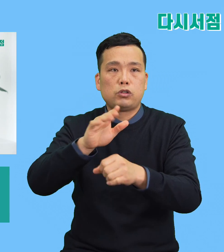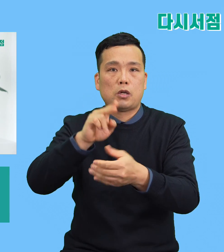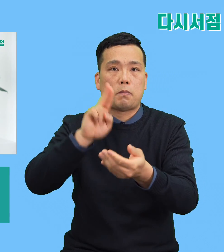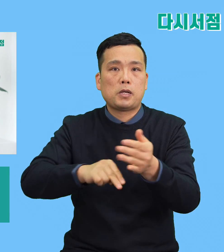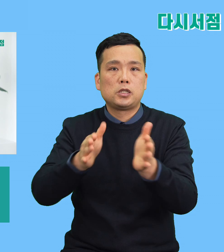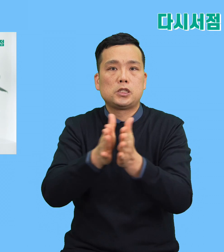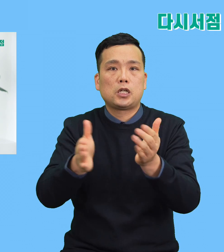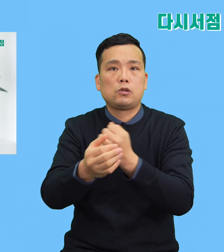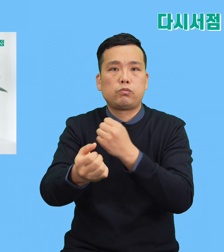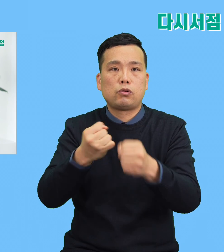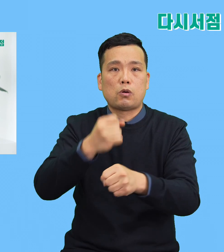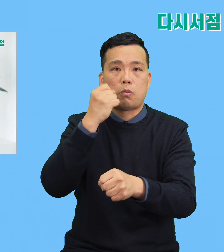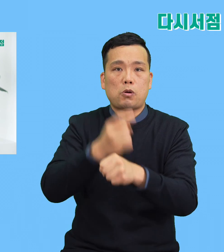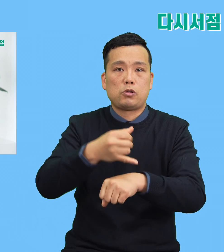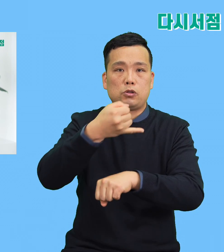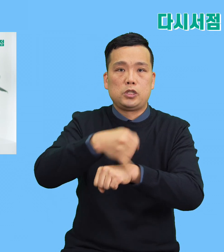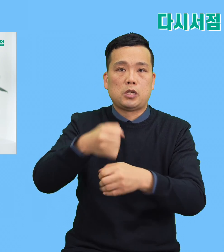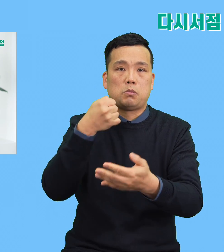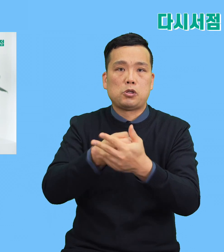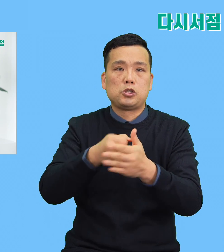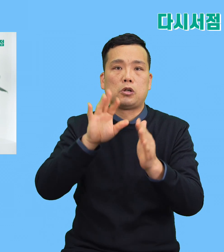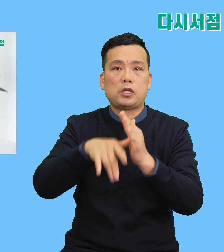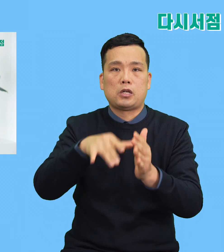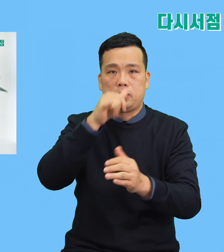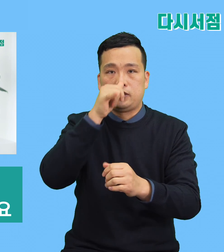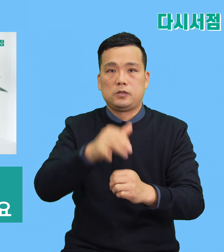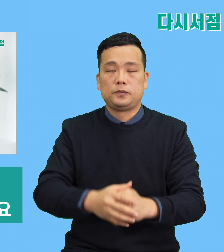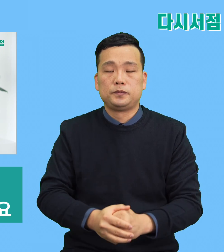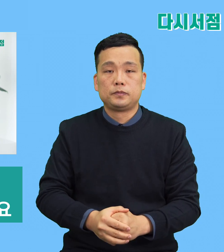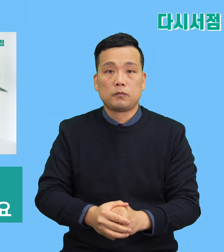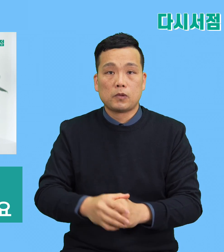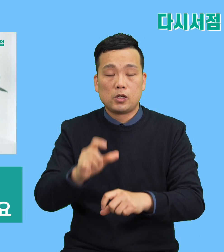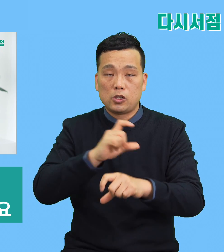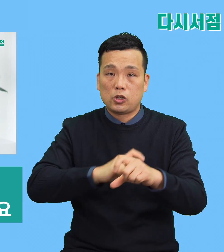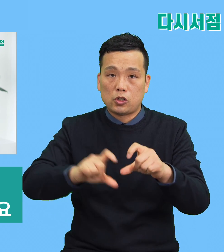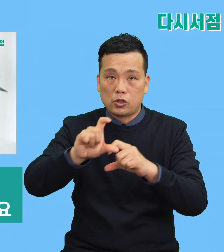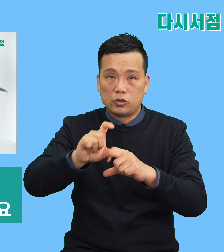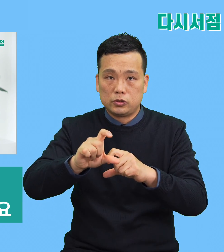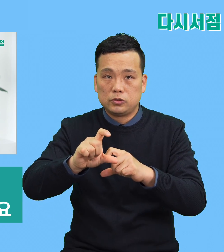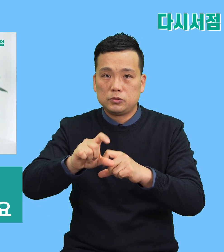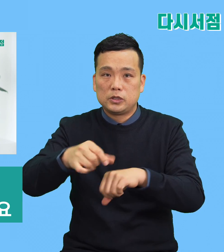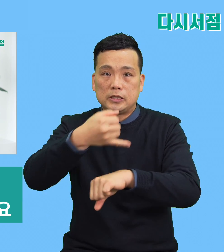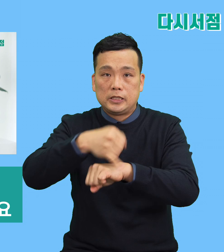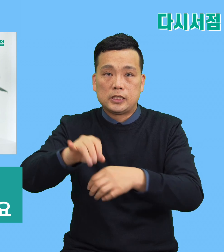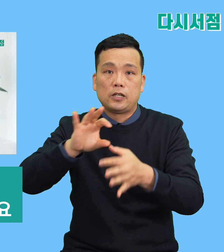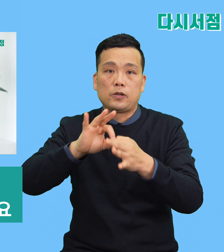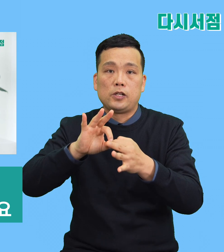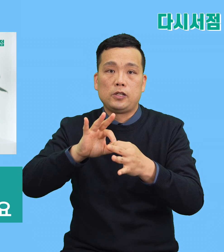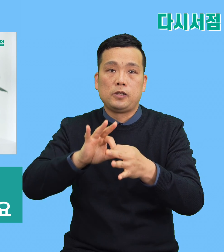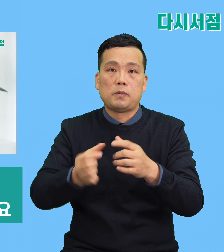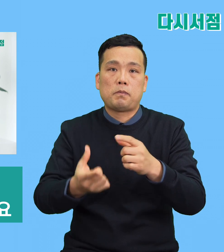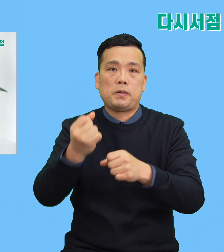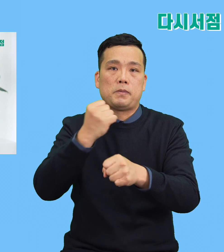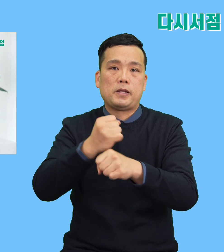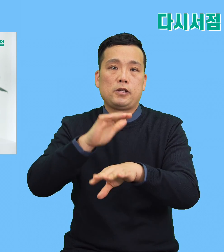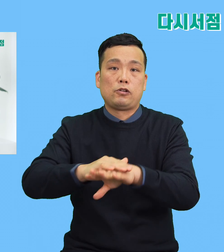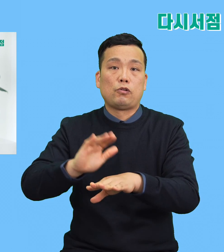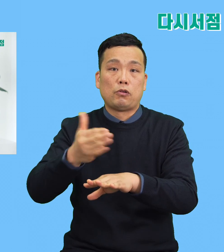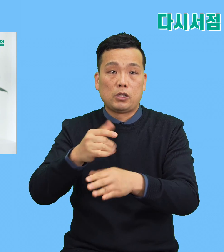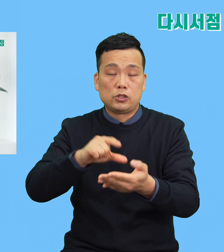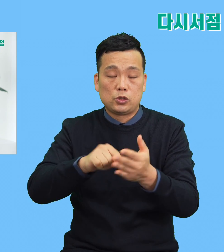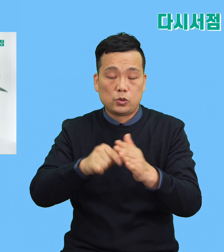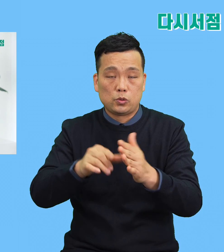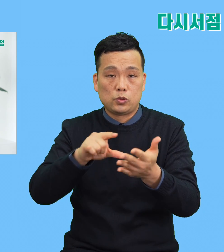이미 나와 있고 이런 경우가 굉장히 많더라고요. 점점점 그 시간이 좀 앞당겨지고 있는 것 같아요. 그만큼